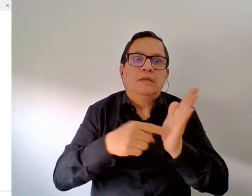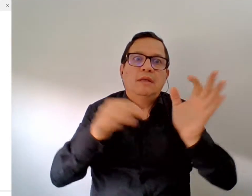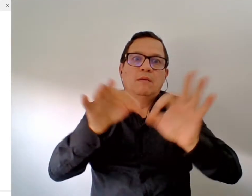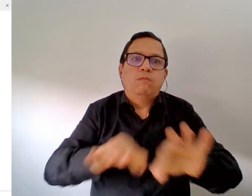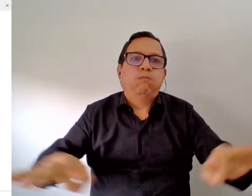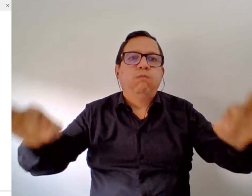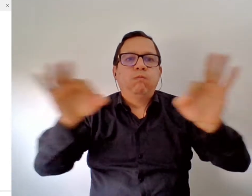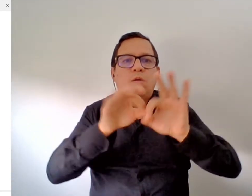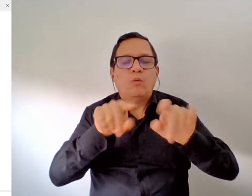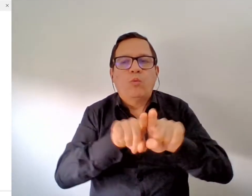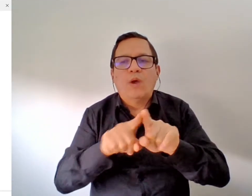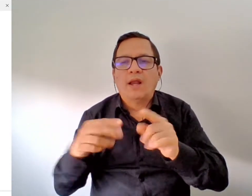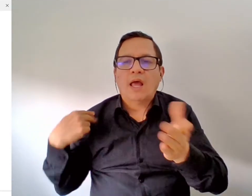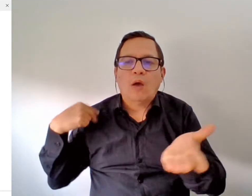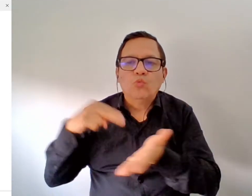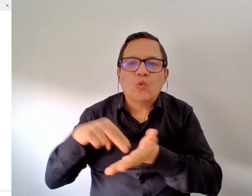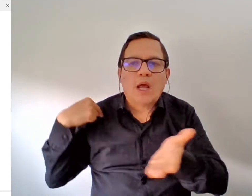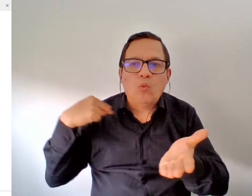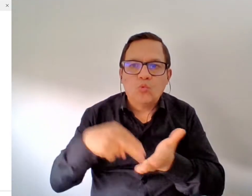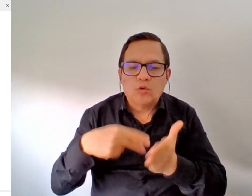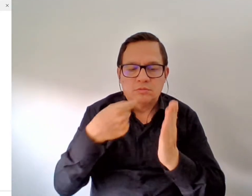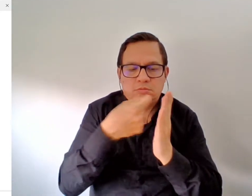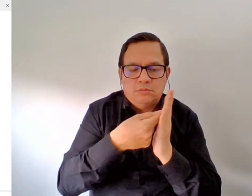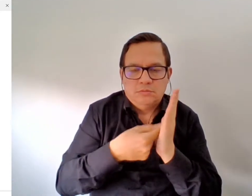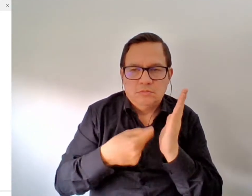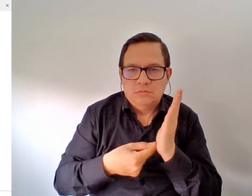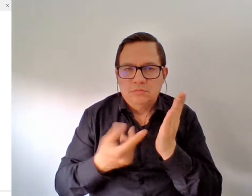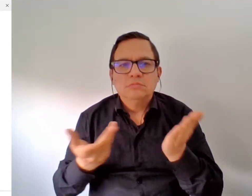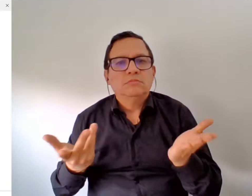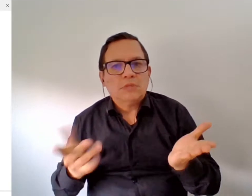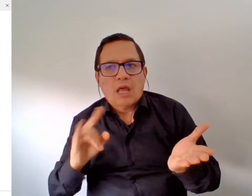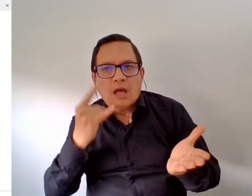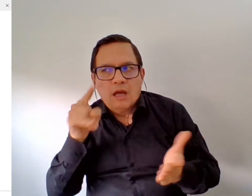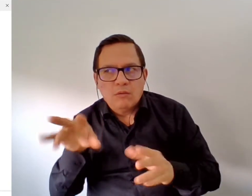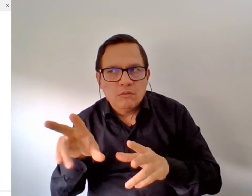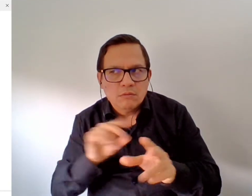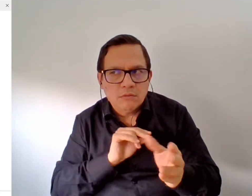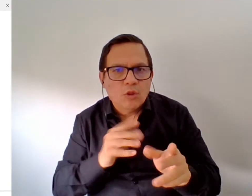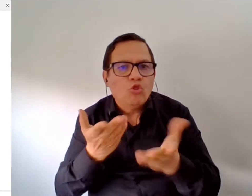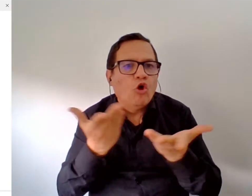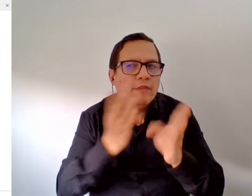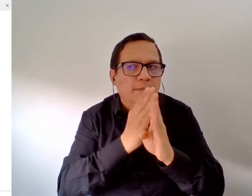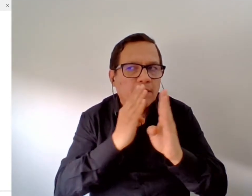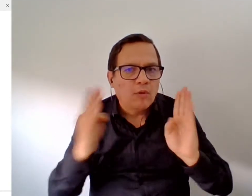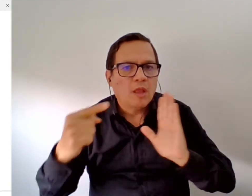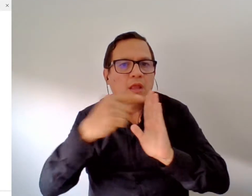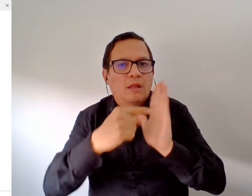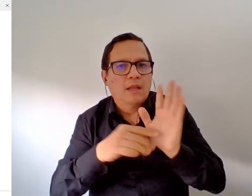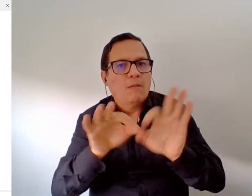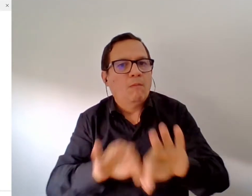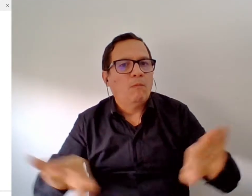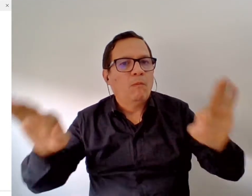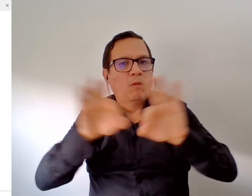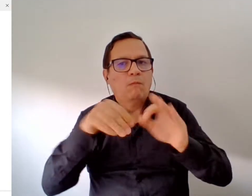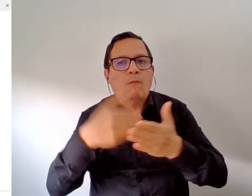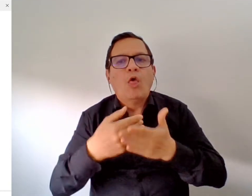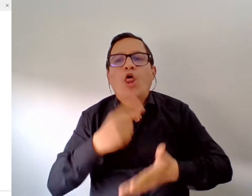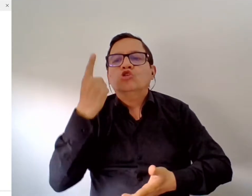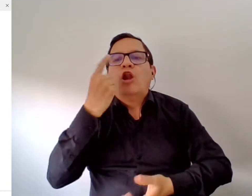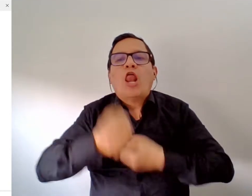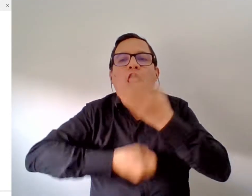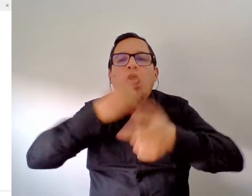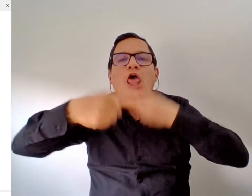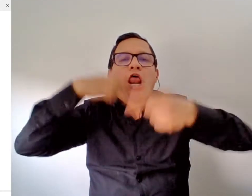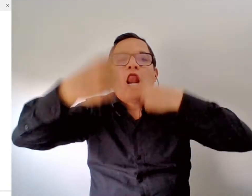importante citar a los autores en los que se basa la participación y agregar la bibliografía. Tenga